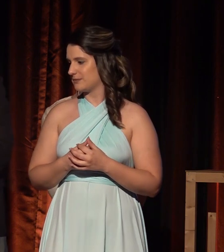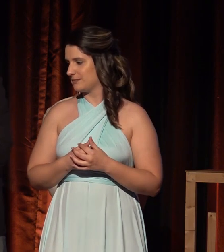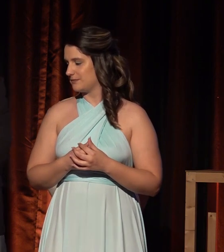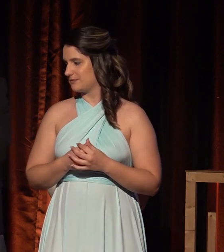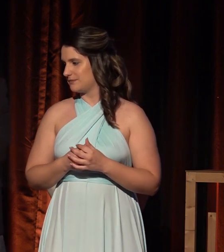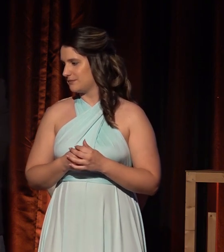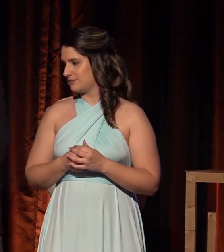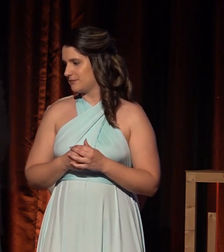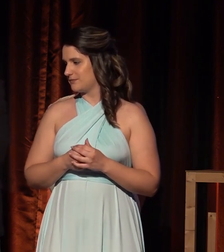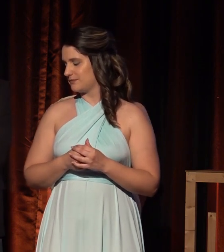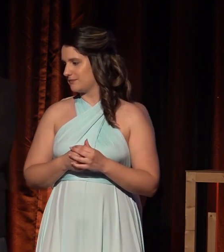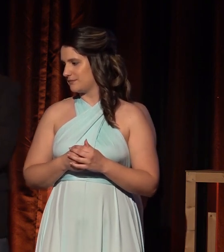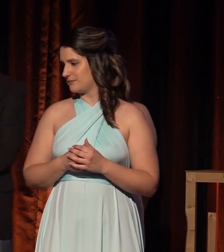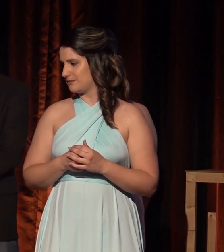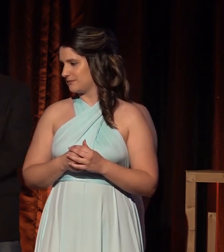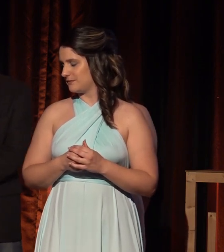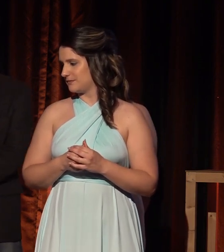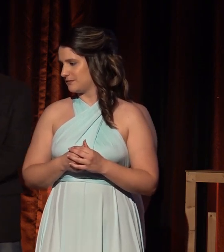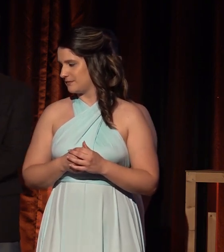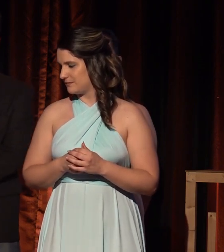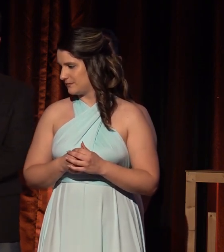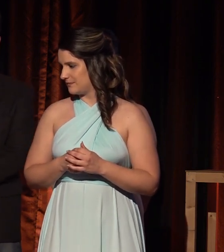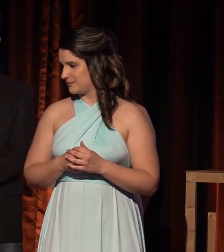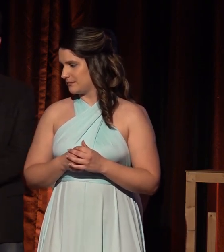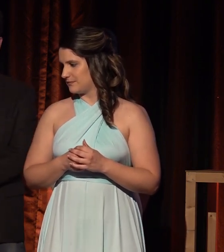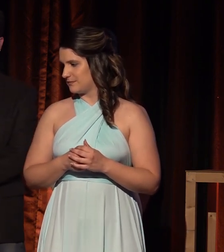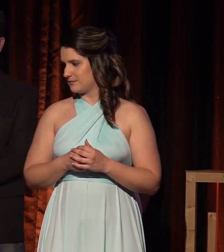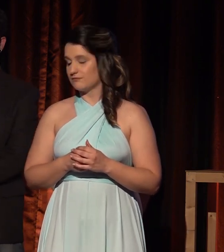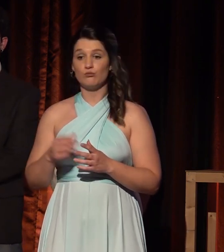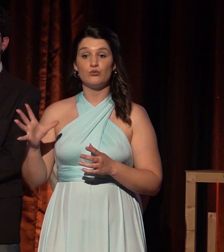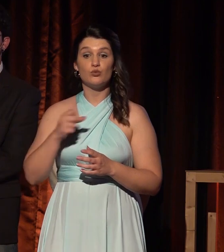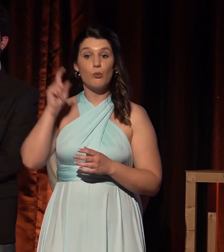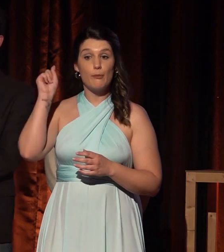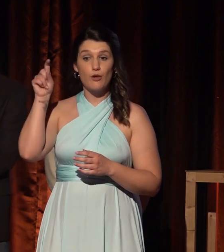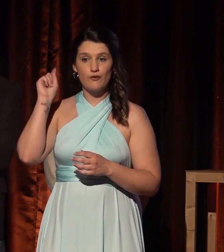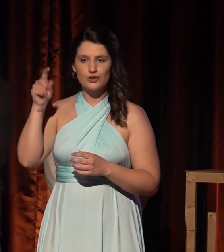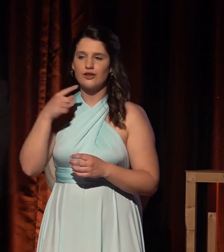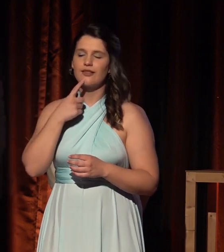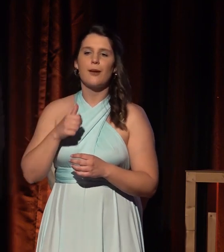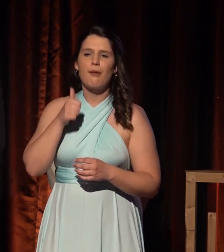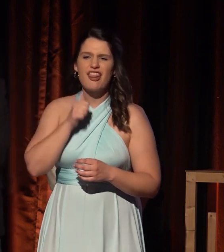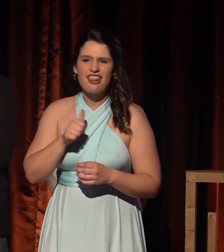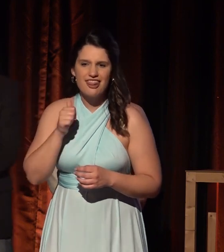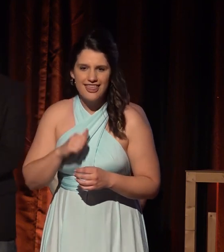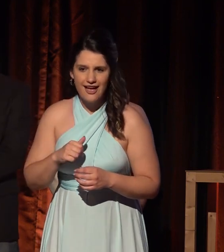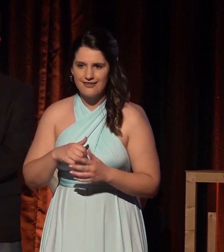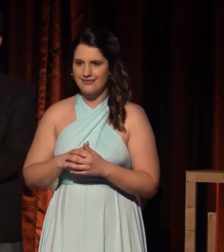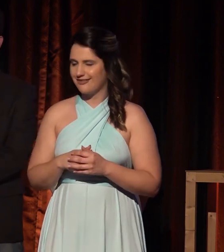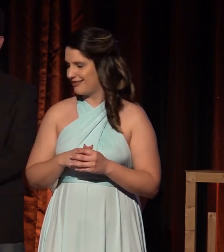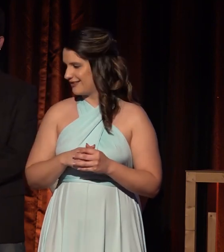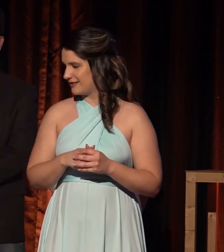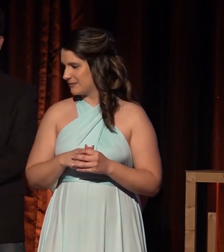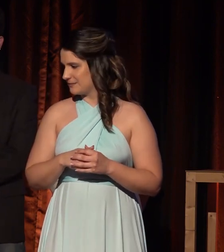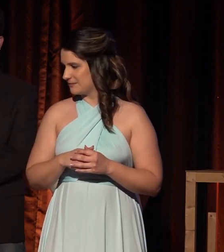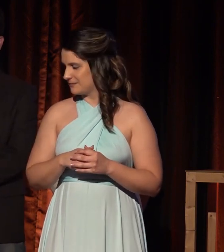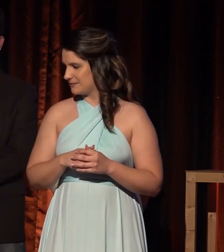amb la flexibilitat suficient per poder acabar el curs. A tots els professors per la seva paciència i dedicació, que